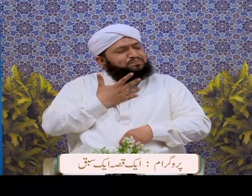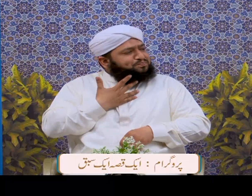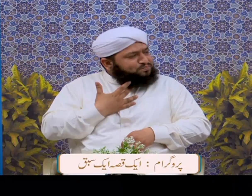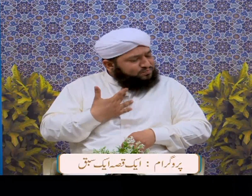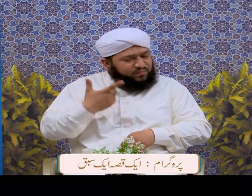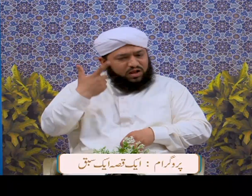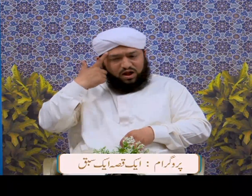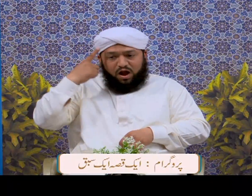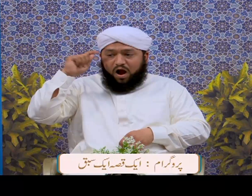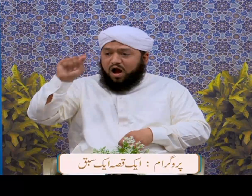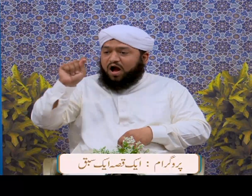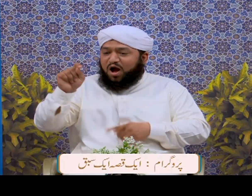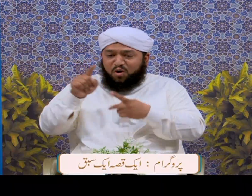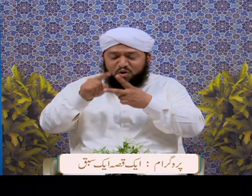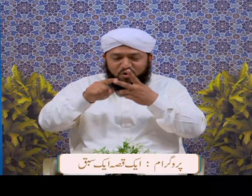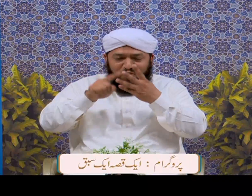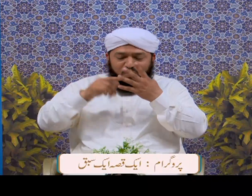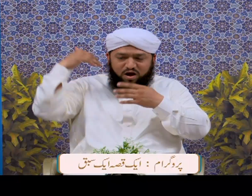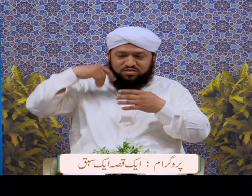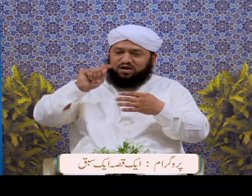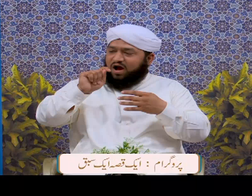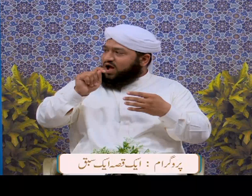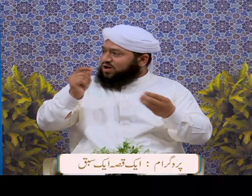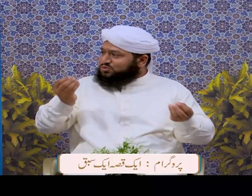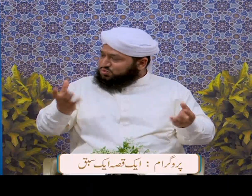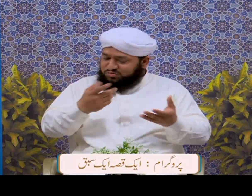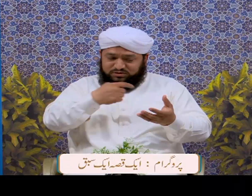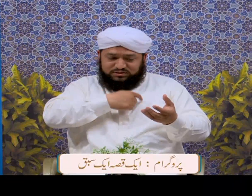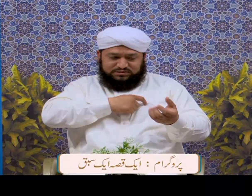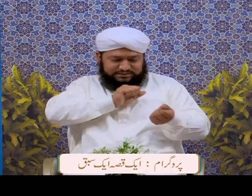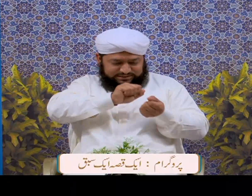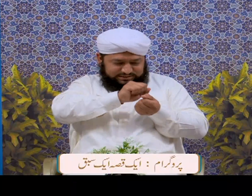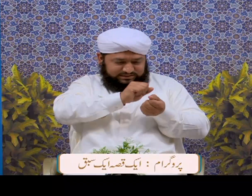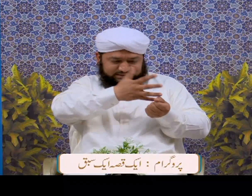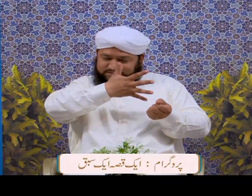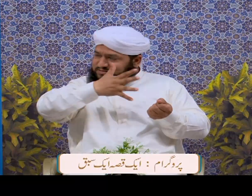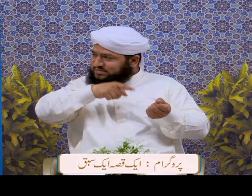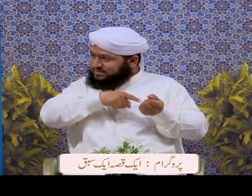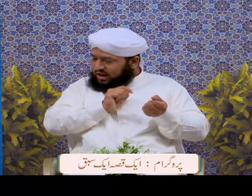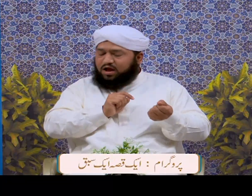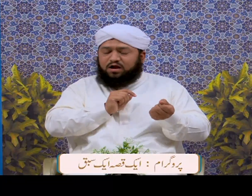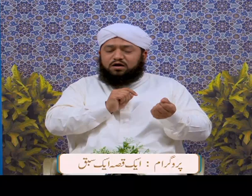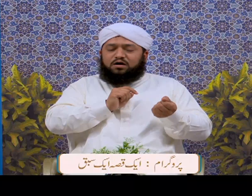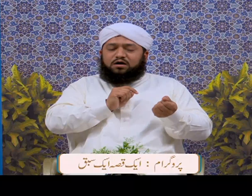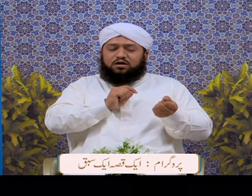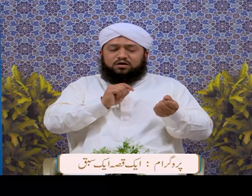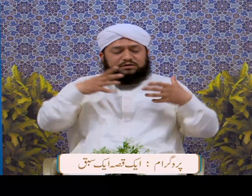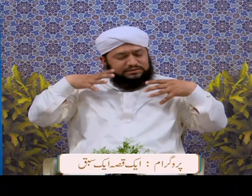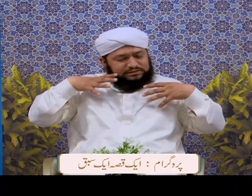یہ سارے کاریگر ہیں جو ہم نے اپنے اندر لگا دیے تاکہ ہمارے دل کی صفائی کریں۔ یہ کاریگر صفائی تو کرتے ہیں، لیکن